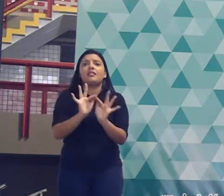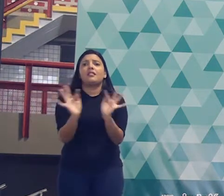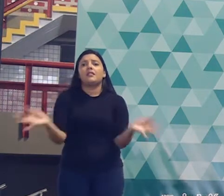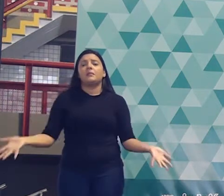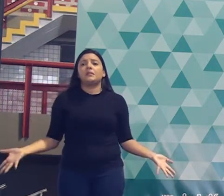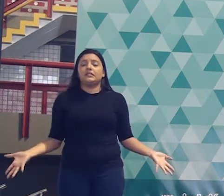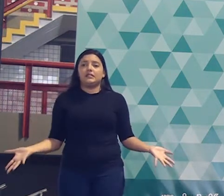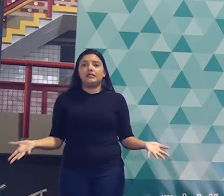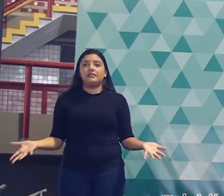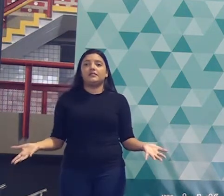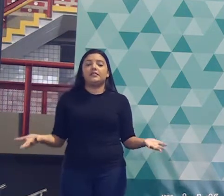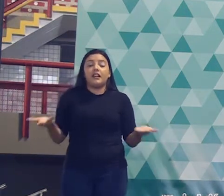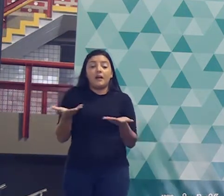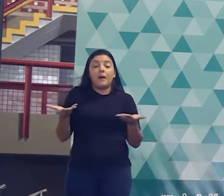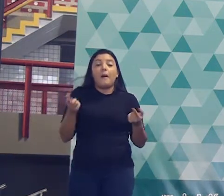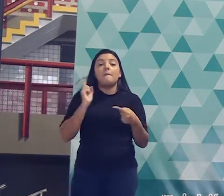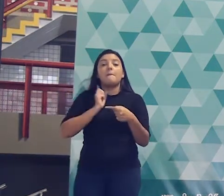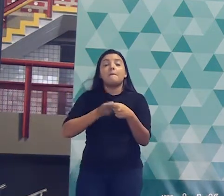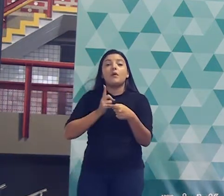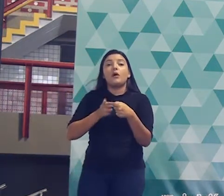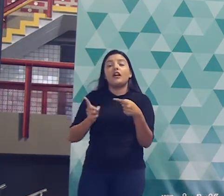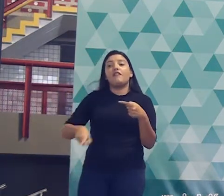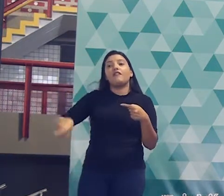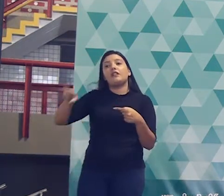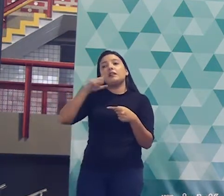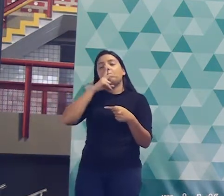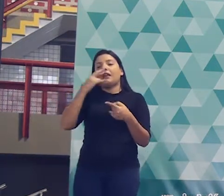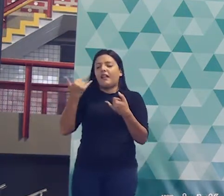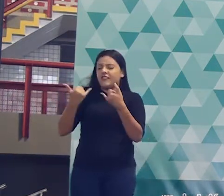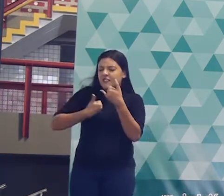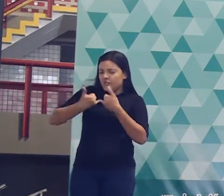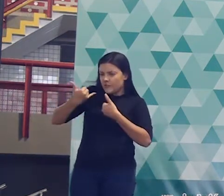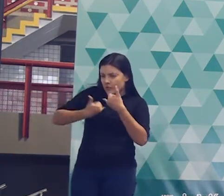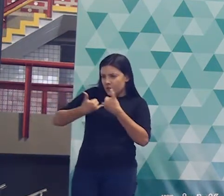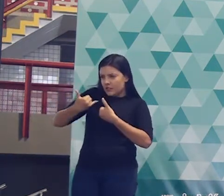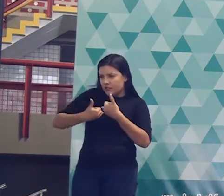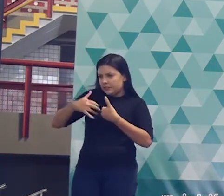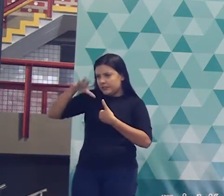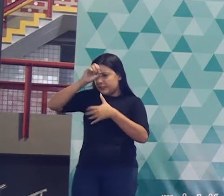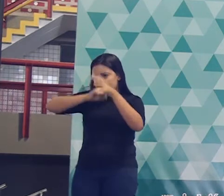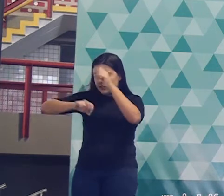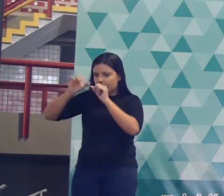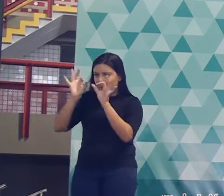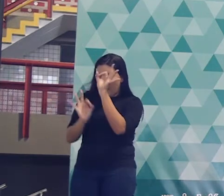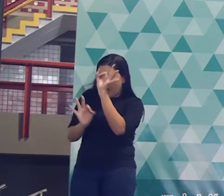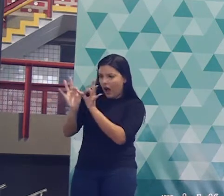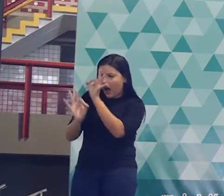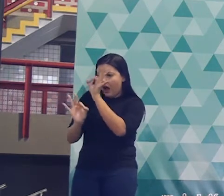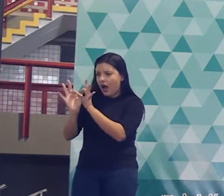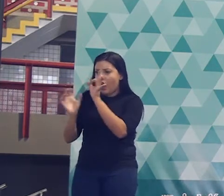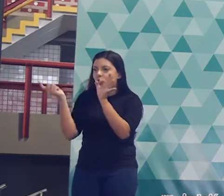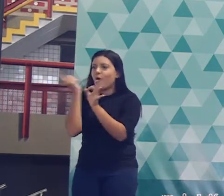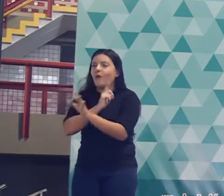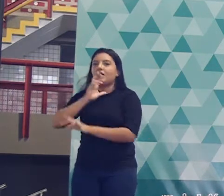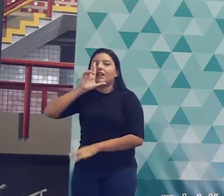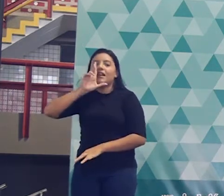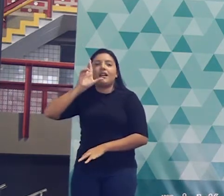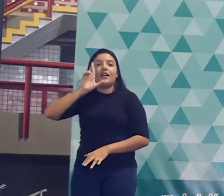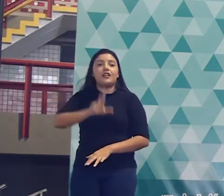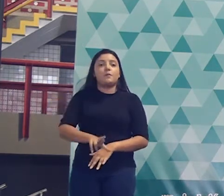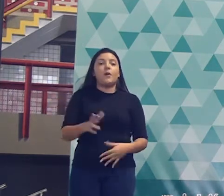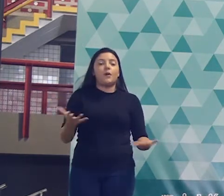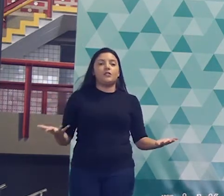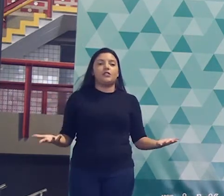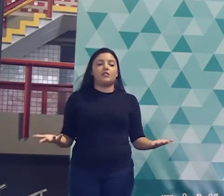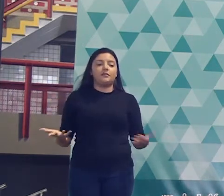fácil? Agora, por quê? Porque você pegou as informações que você tinha no enunciado, organizou e conseguiu resolver sem nenhum problema. Vamos